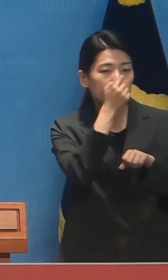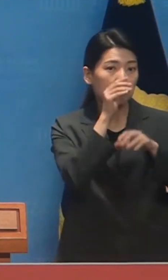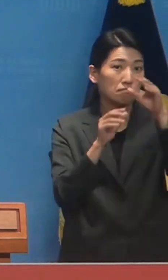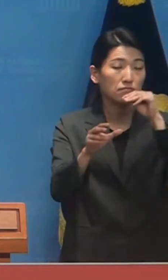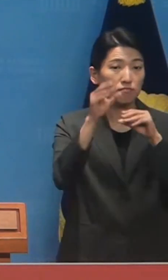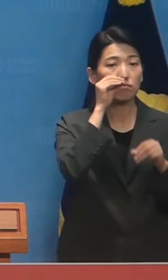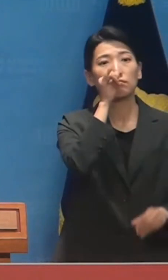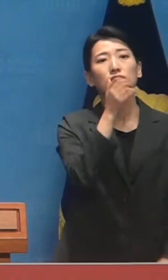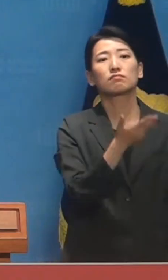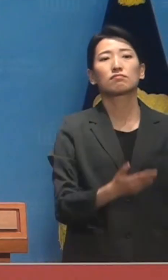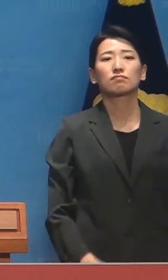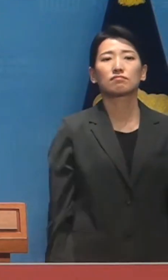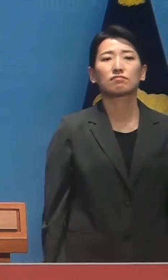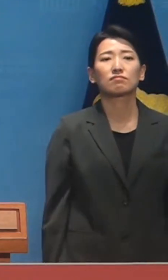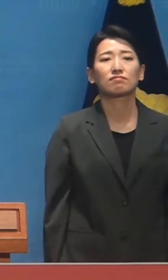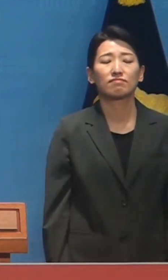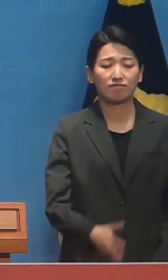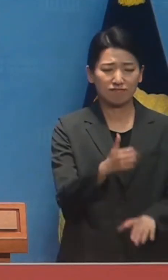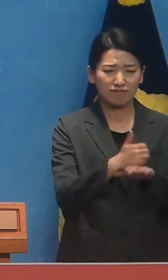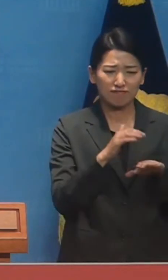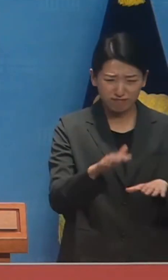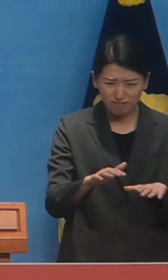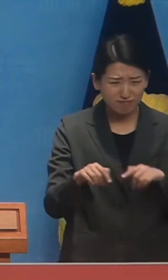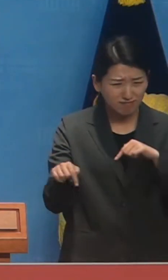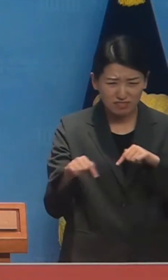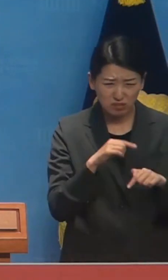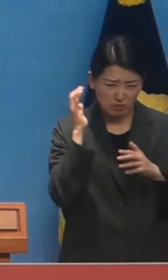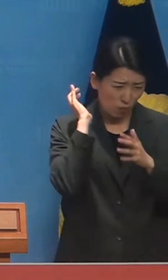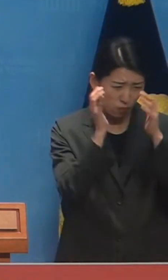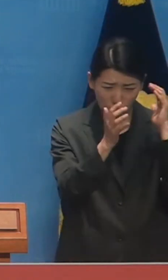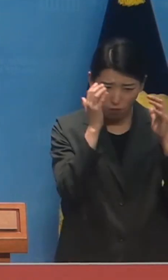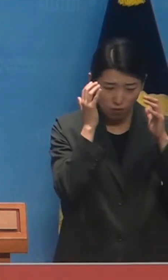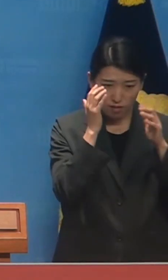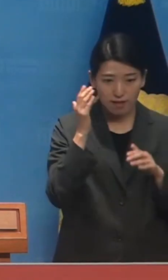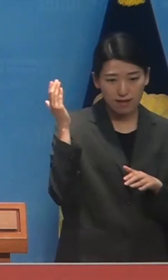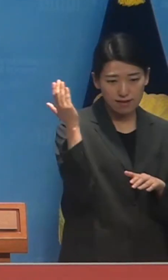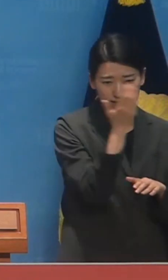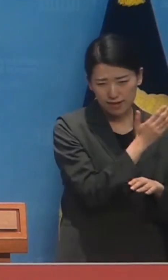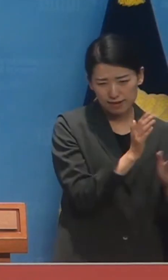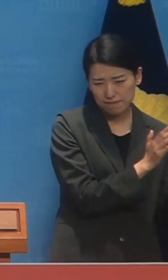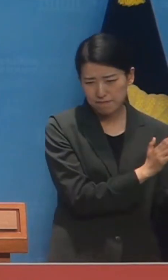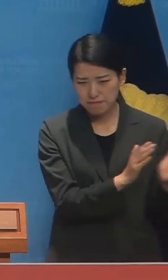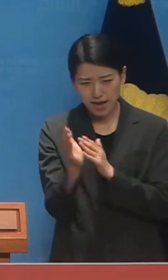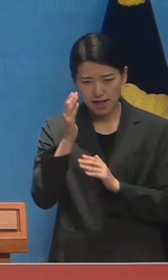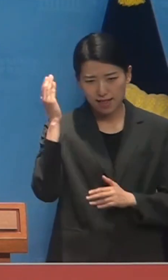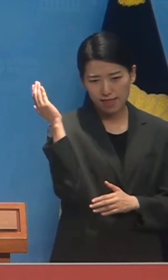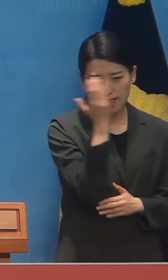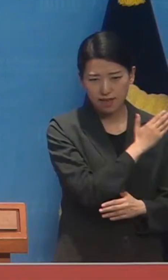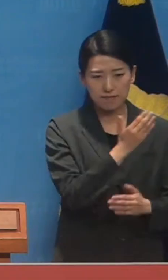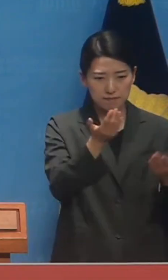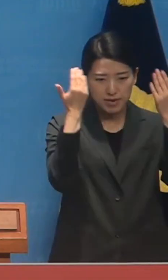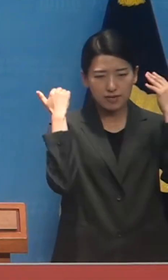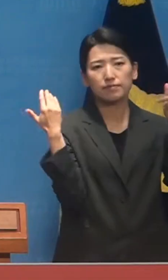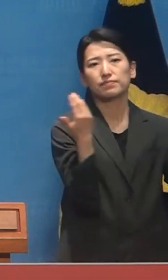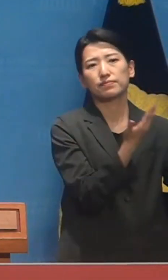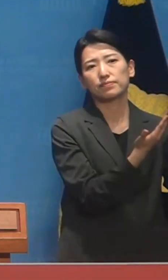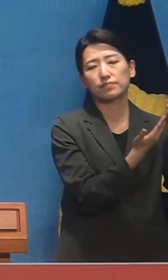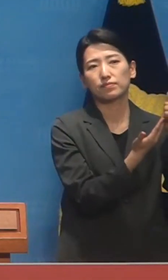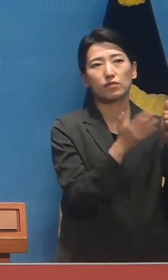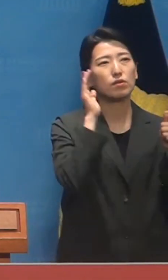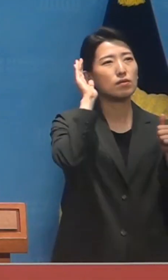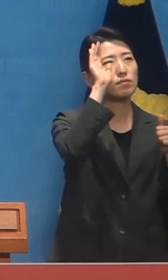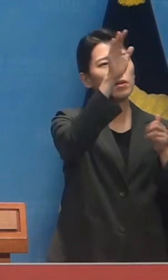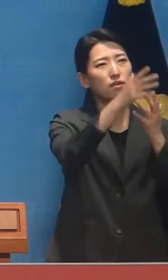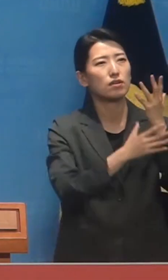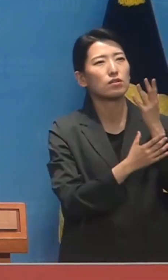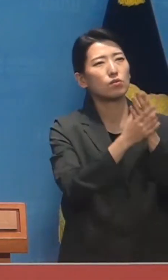이러한 정신은 혼탁해진 대한민국의 정치 풍토를 개혁하며 대한민국의 다가올 미래 통일 시대를 열